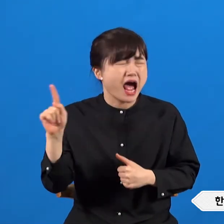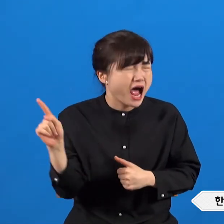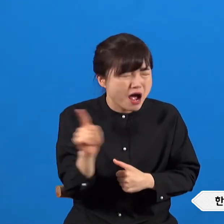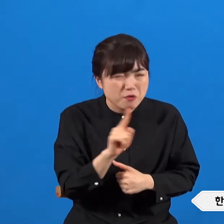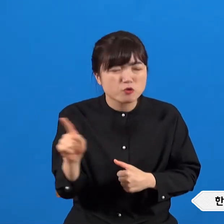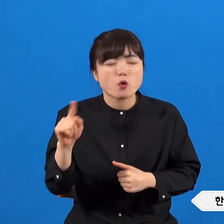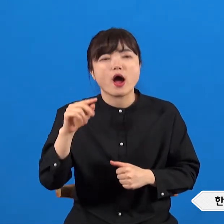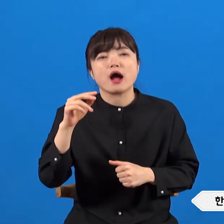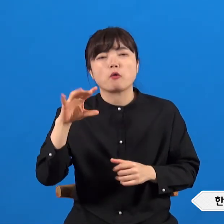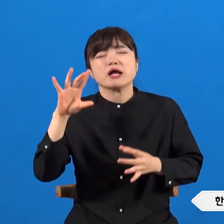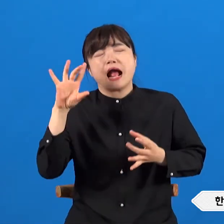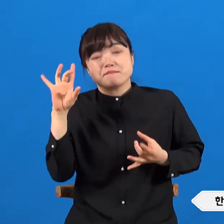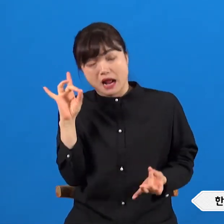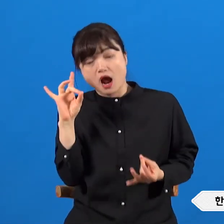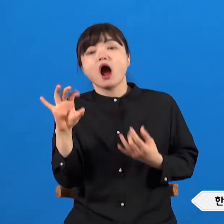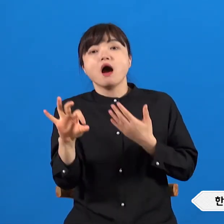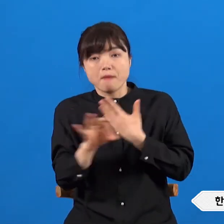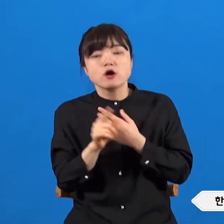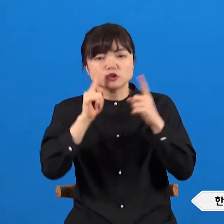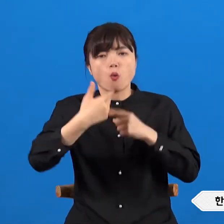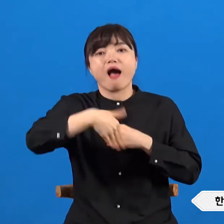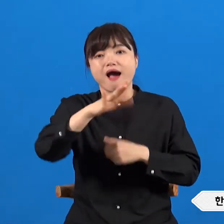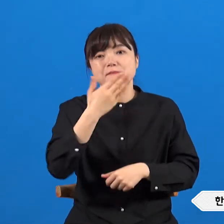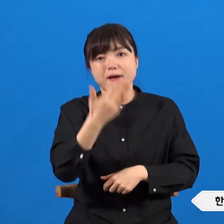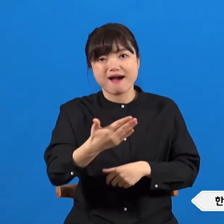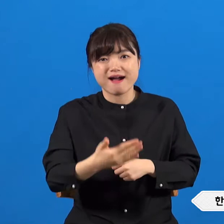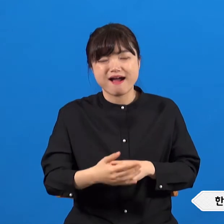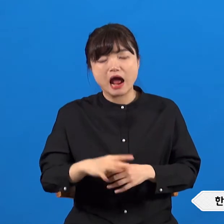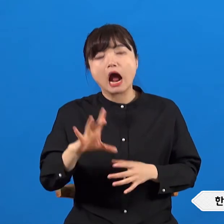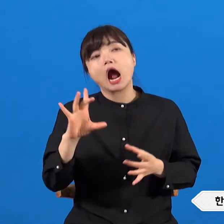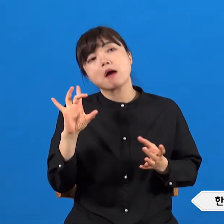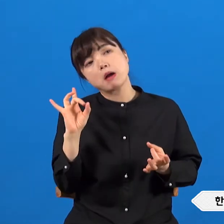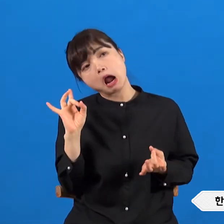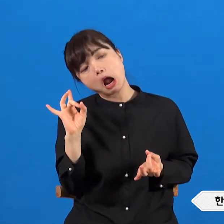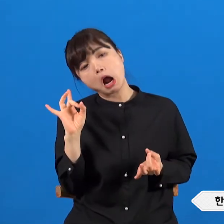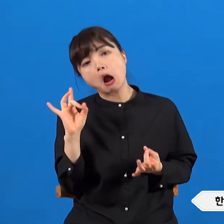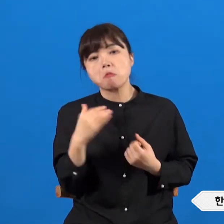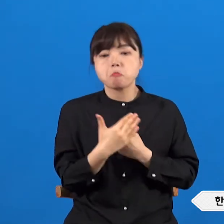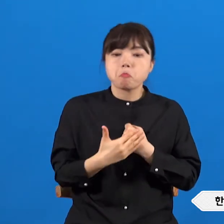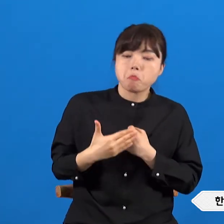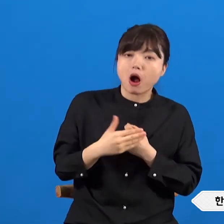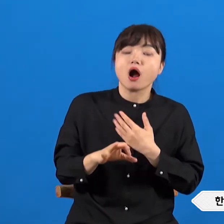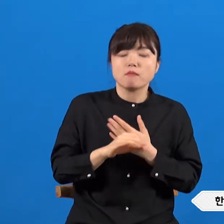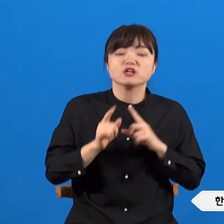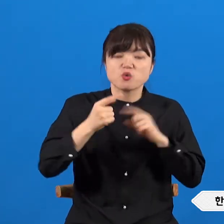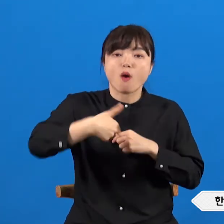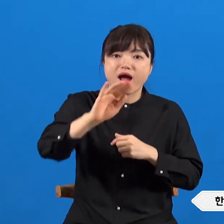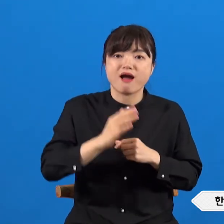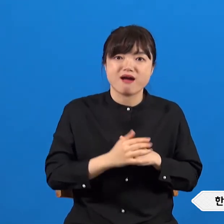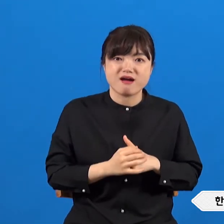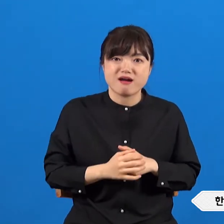안 하면 지옥 갑니다. 가만히 있으면 그냥 지옥 갑니다.